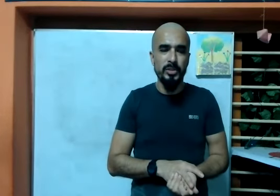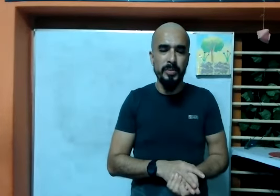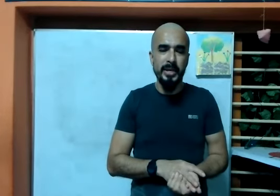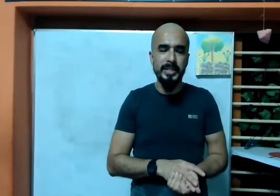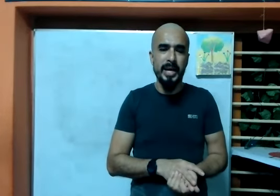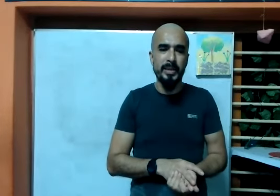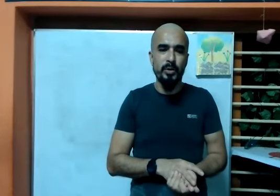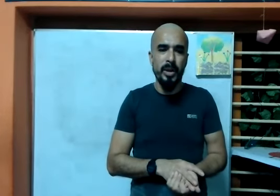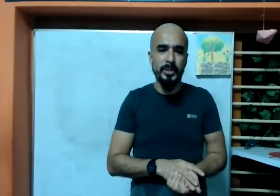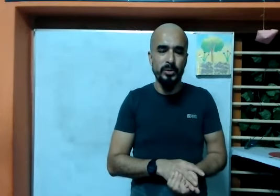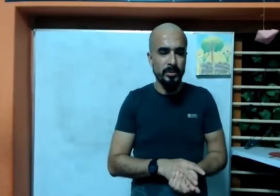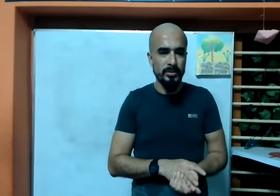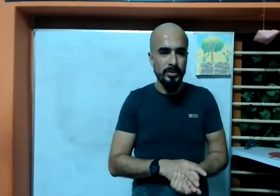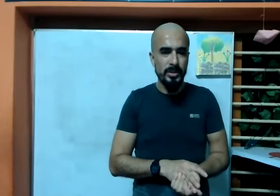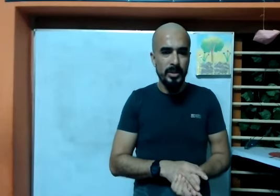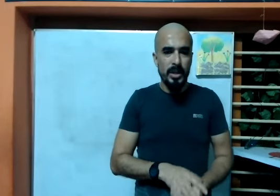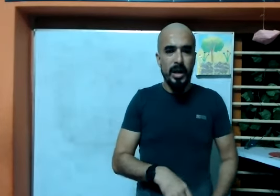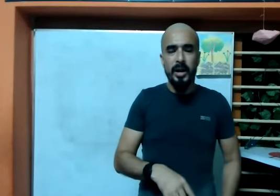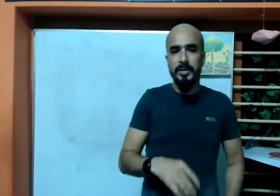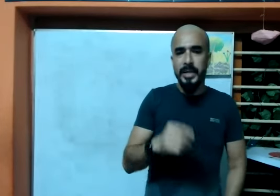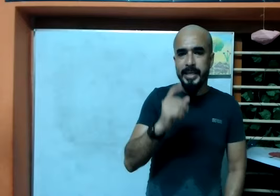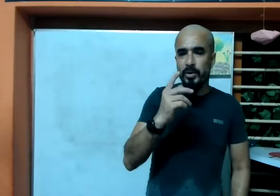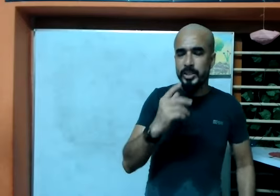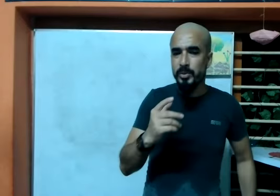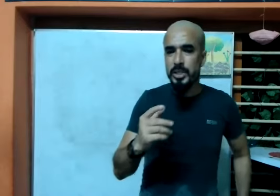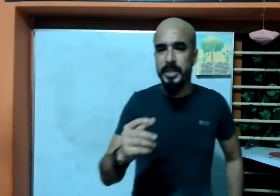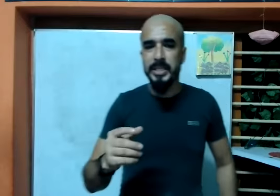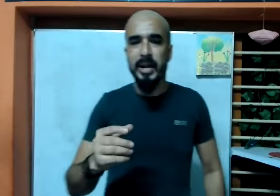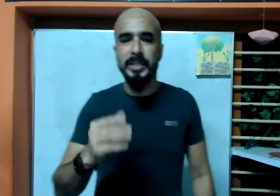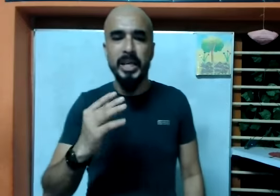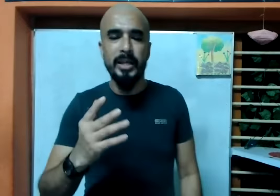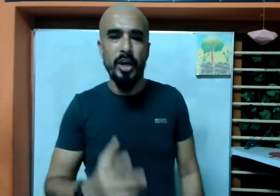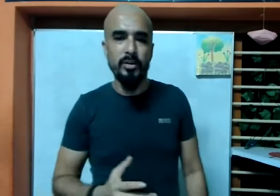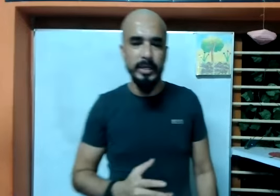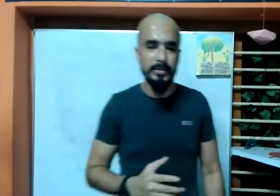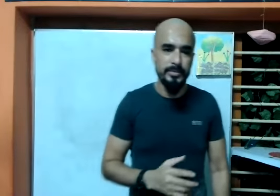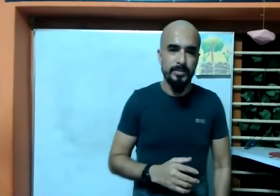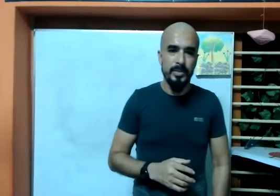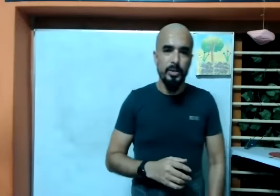বুঝতে পারেননি যা যা বললাম এতক্ষণ, কেউ কিছু বুঝতে পেরেছেন কি আমাদের জানান দয়া করে। তো